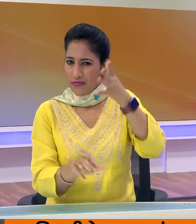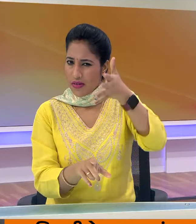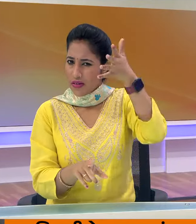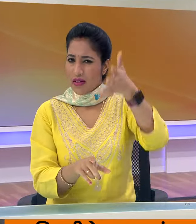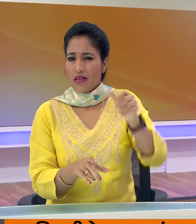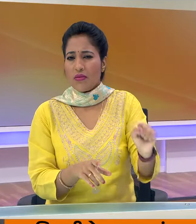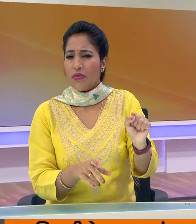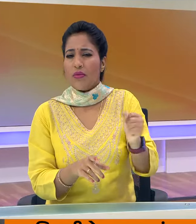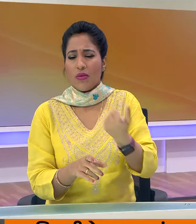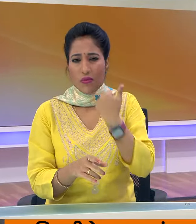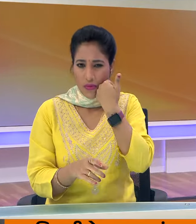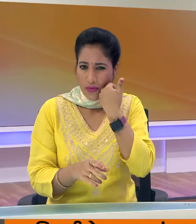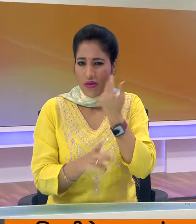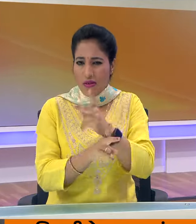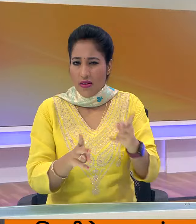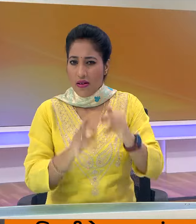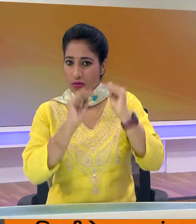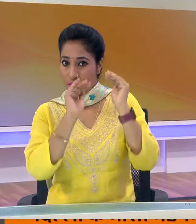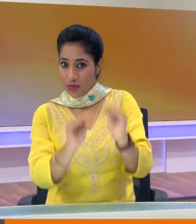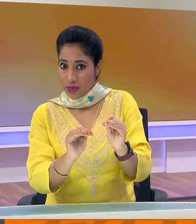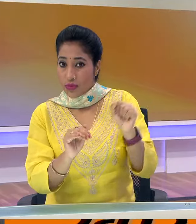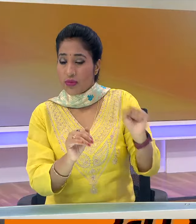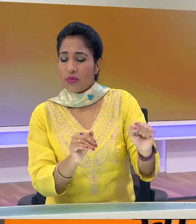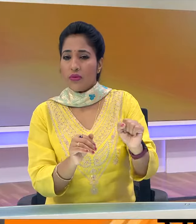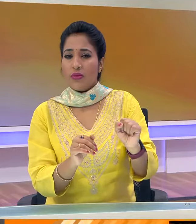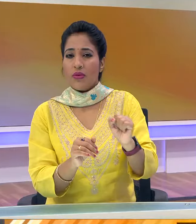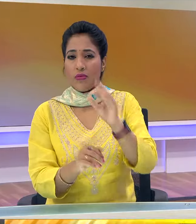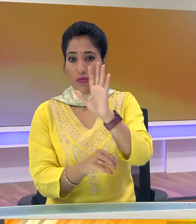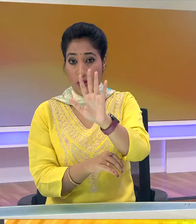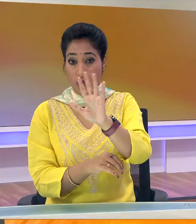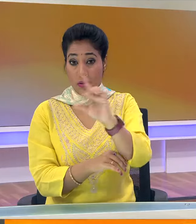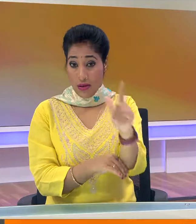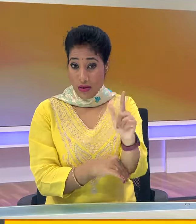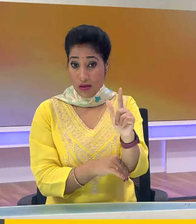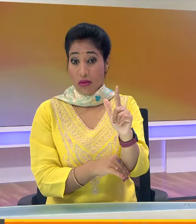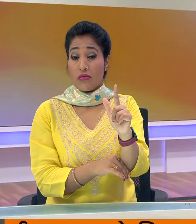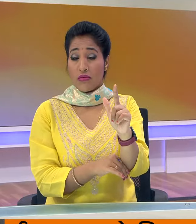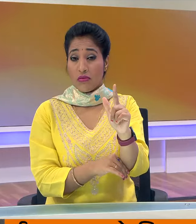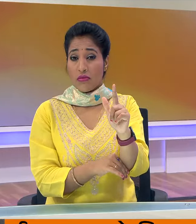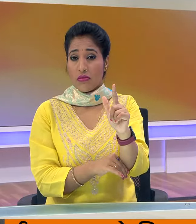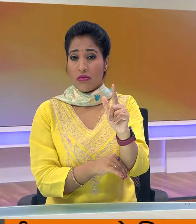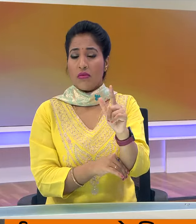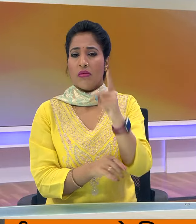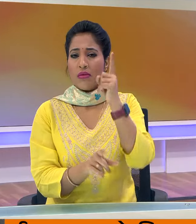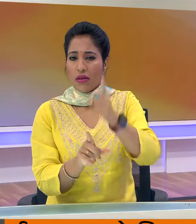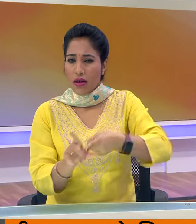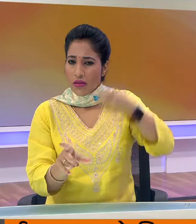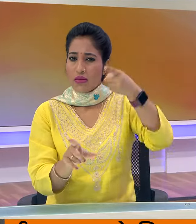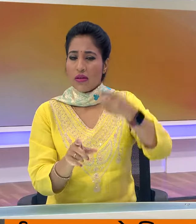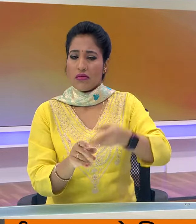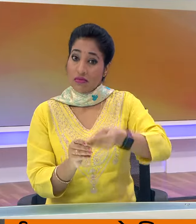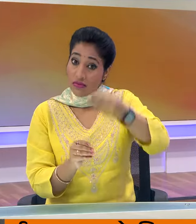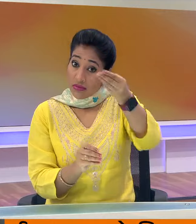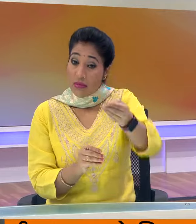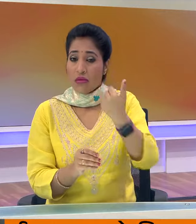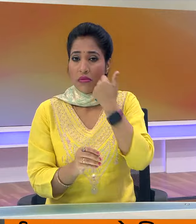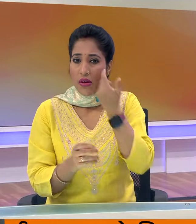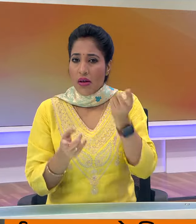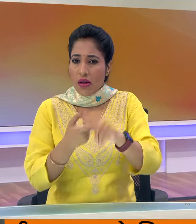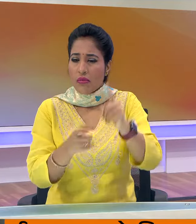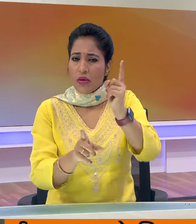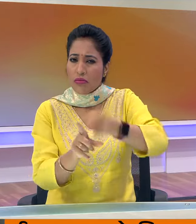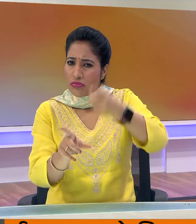भारत योजना के तहत 5 लाख रुपये 1 साल के लिए